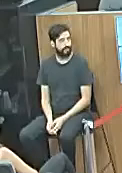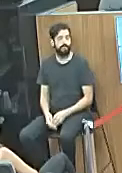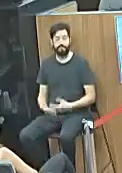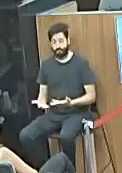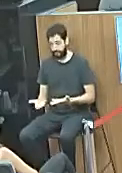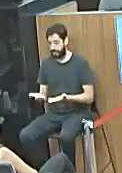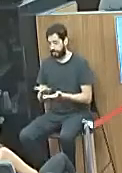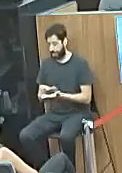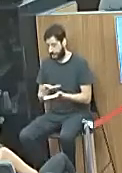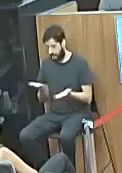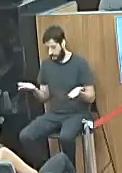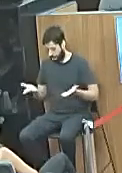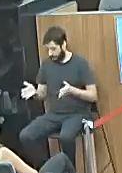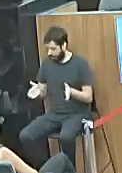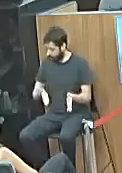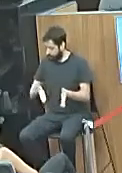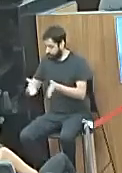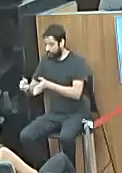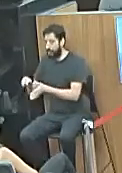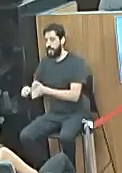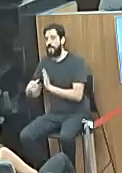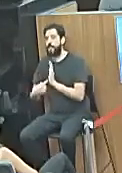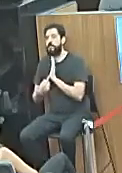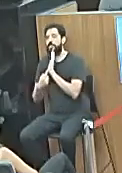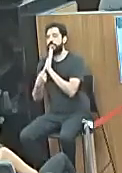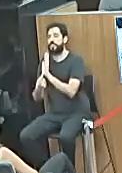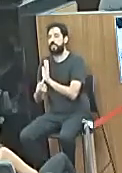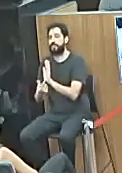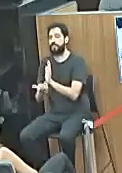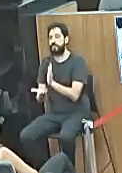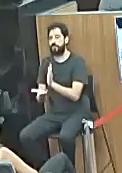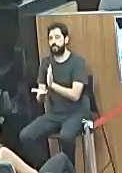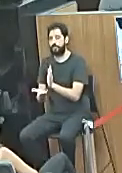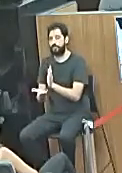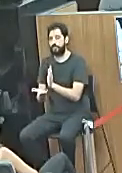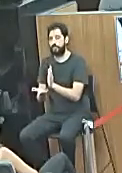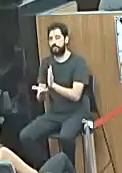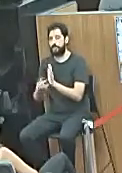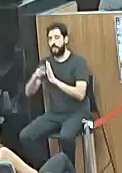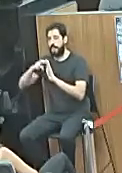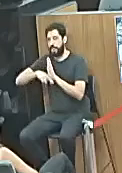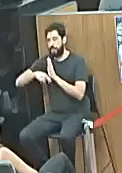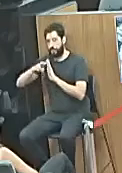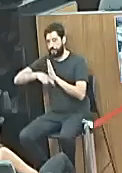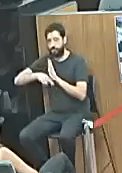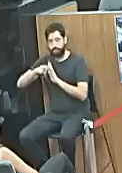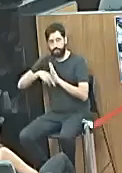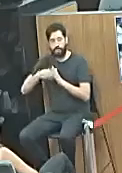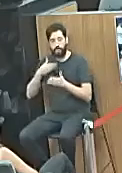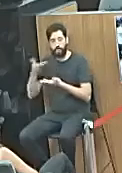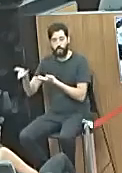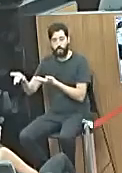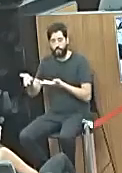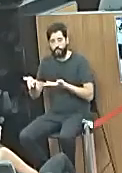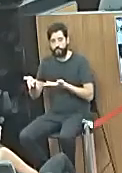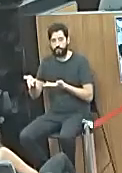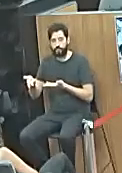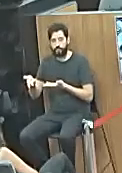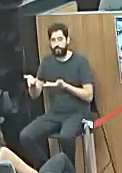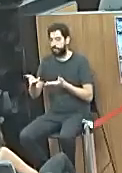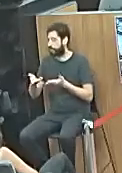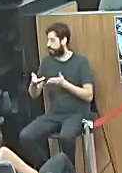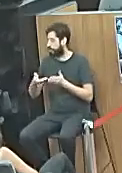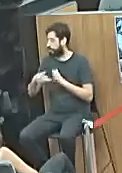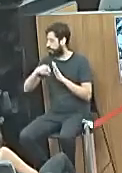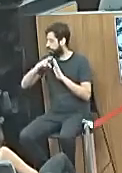então nós vamos passar agora para apresentação dos relatórios eu convido aqui a fazer apresentação